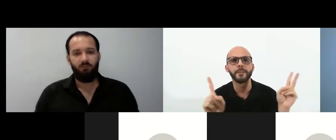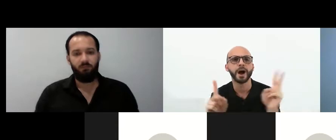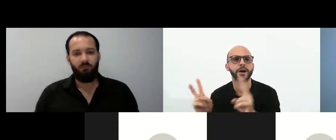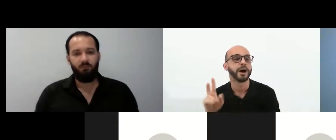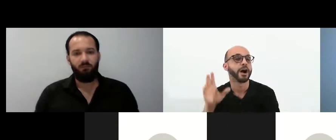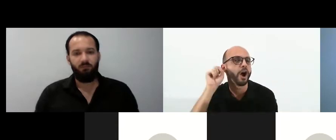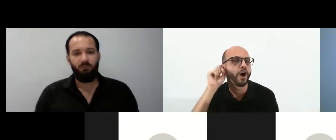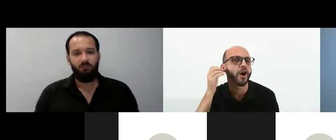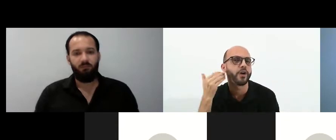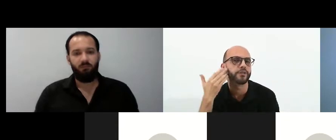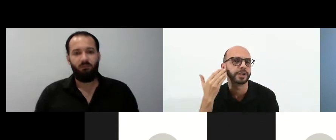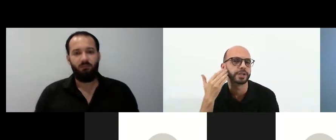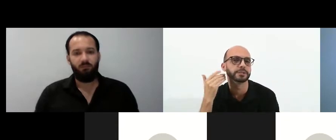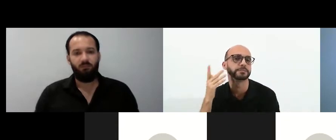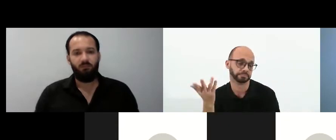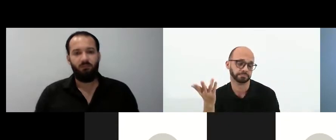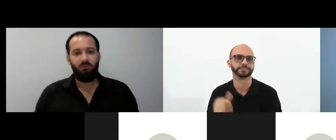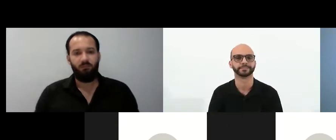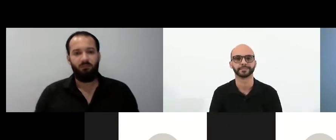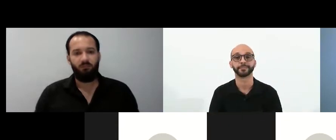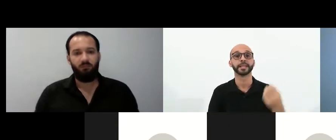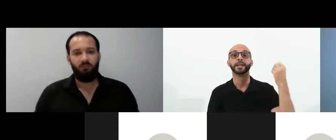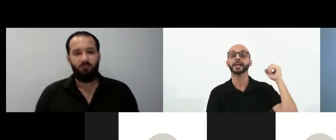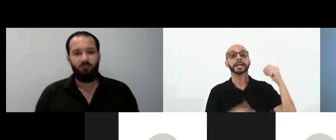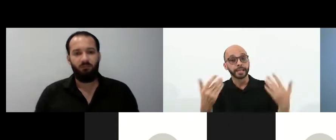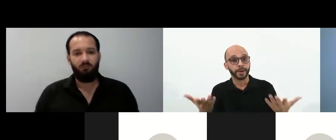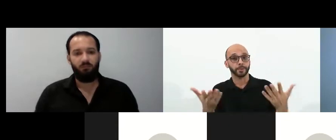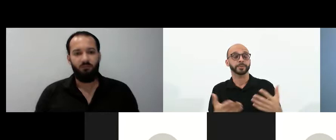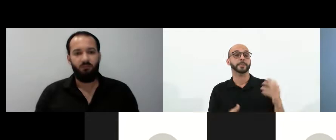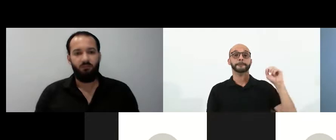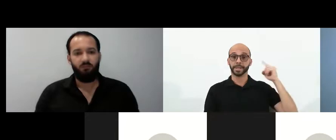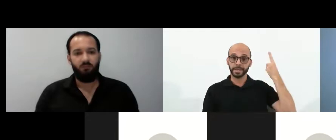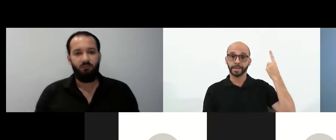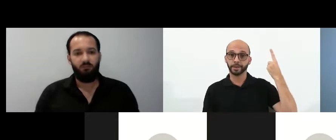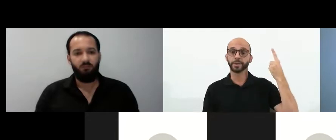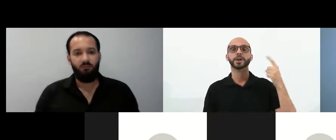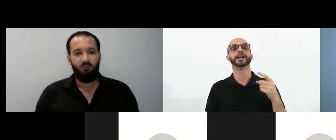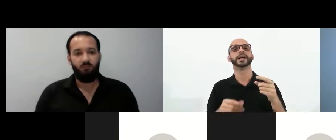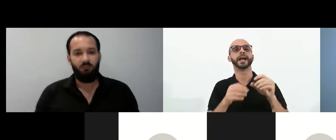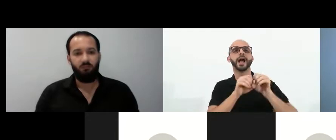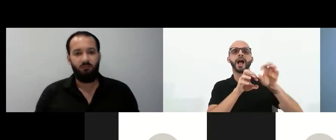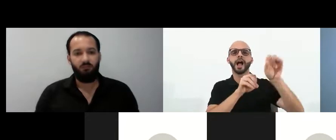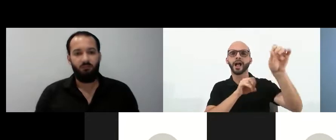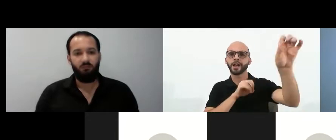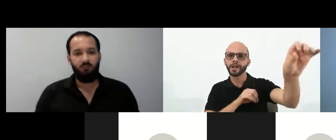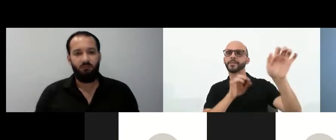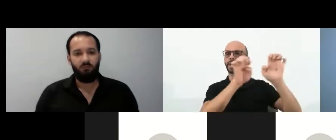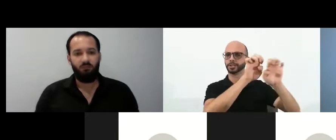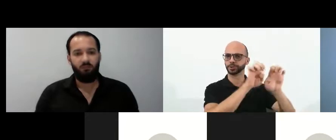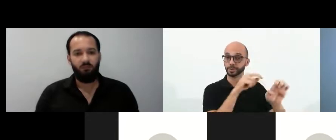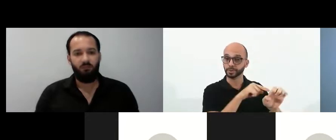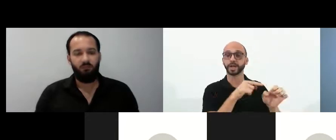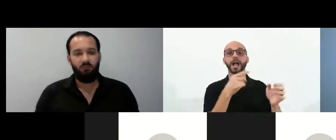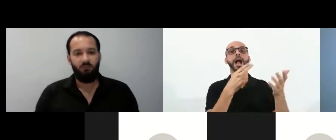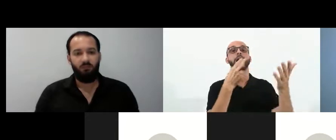pessoas não tinham condições, então os vizinhos iam lá para poder obter essas informações. Então, primeiramente, como eu havia dito para